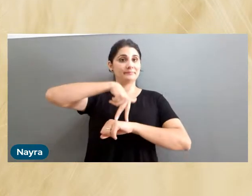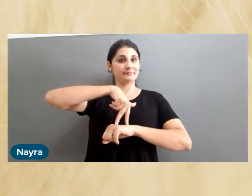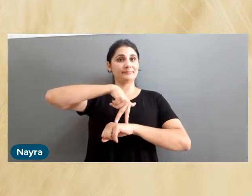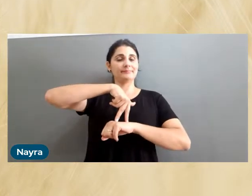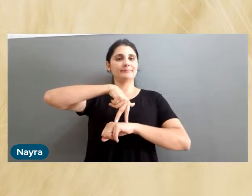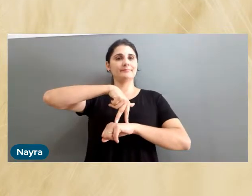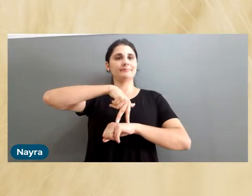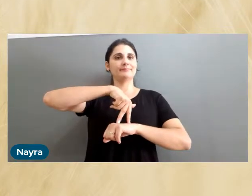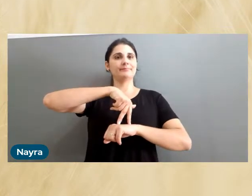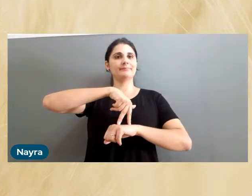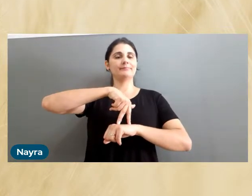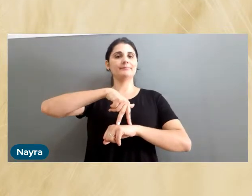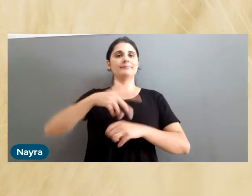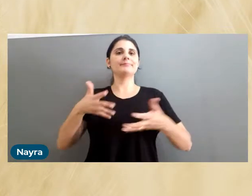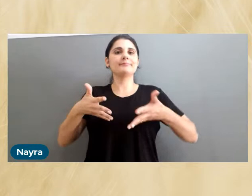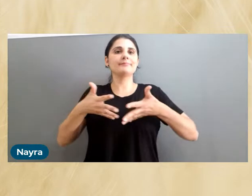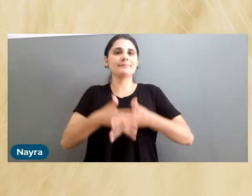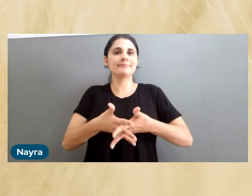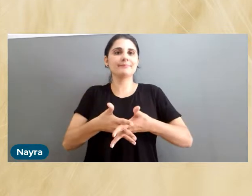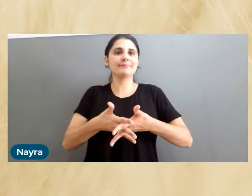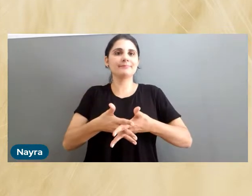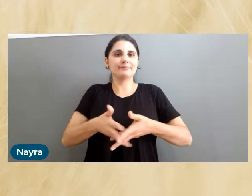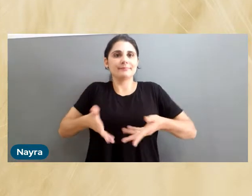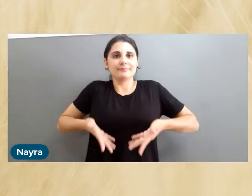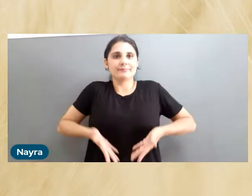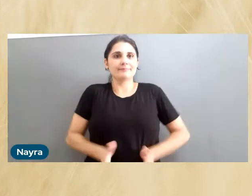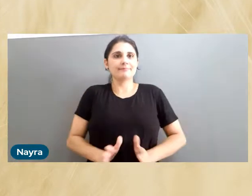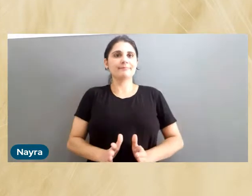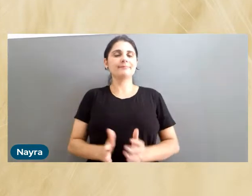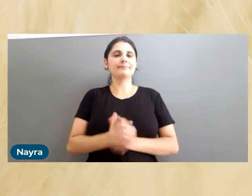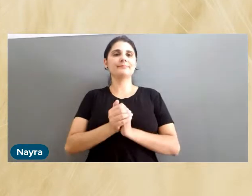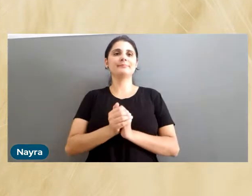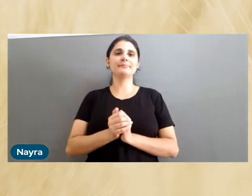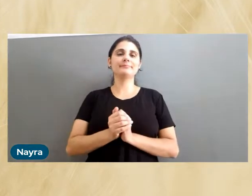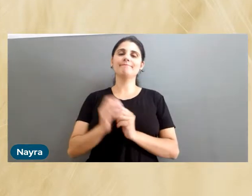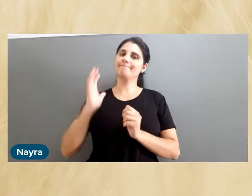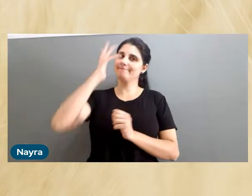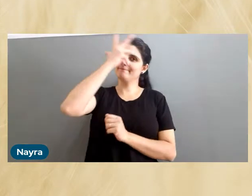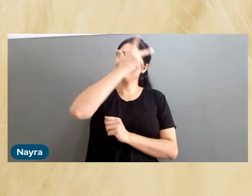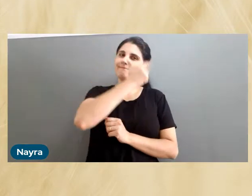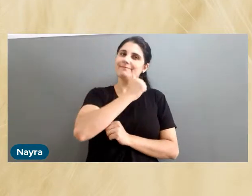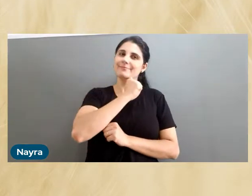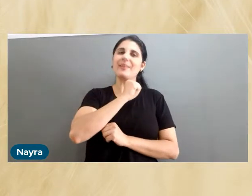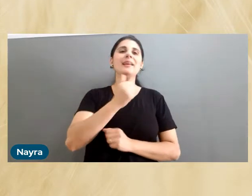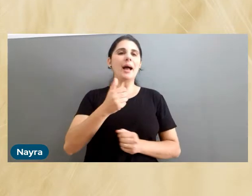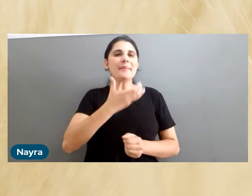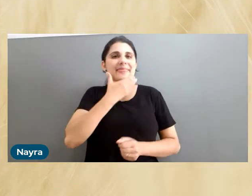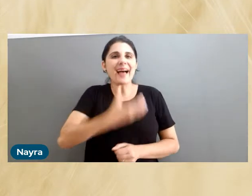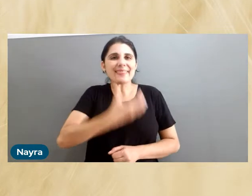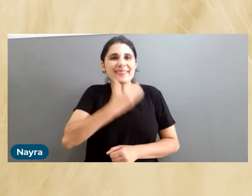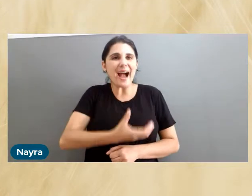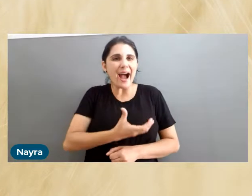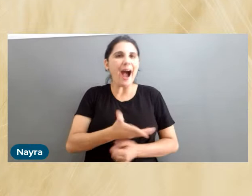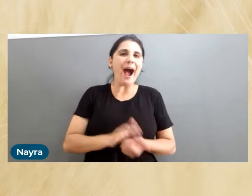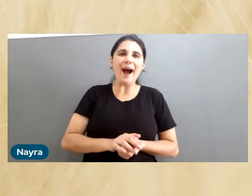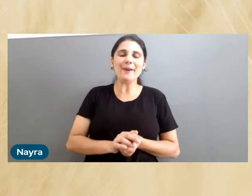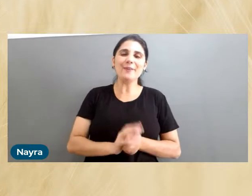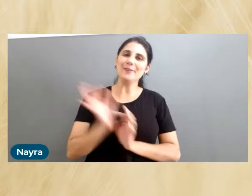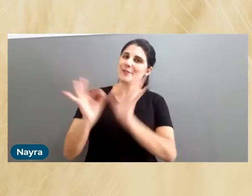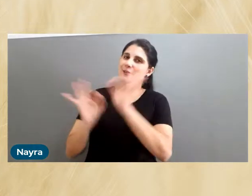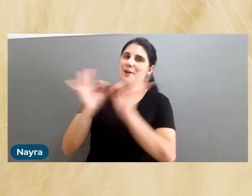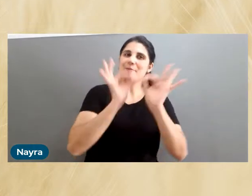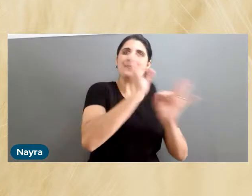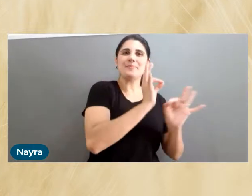palhas de uma manjedoura. E a manjedoura era muito bonita quando a gente vê aqueles presépios de Natal, que na verdade é uma junção